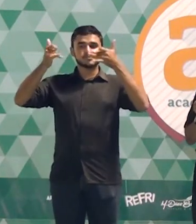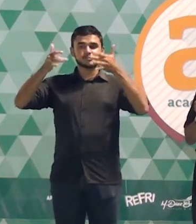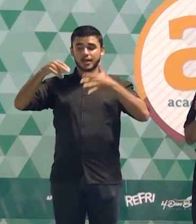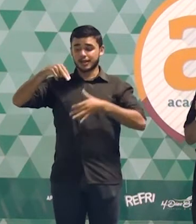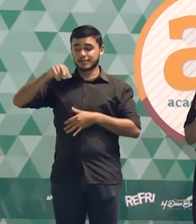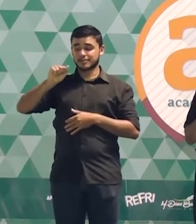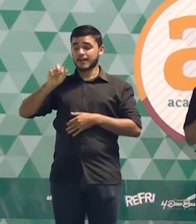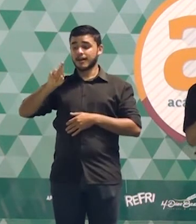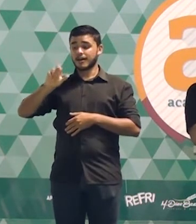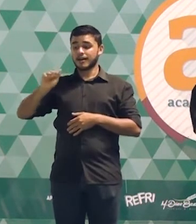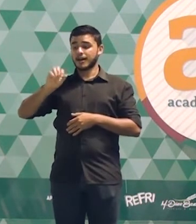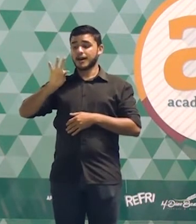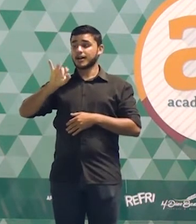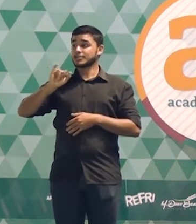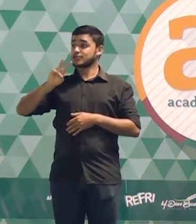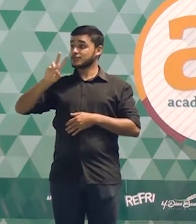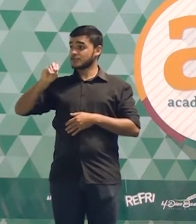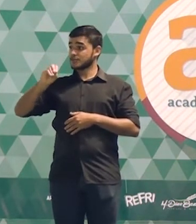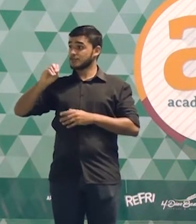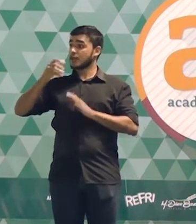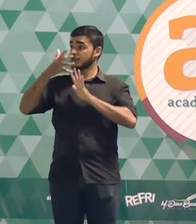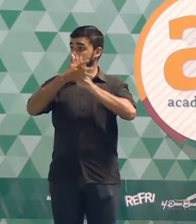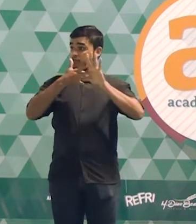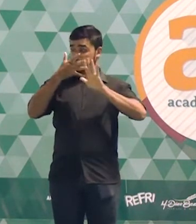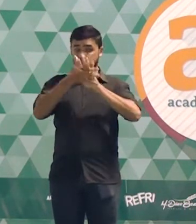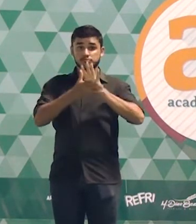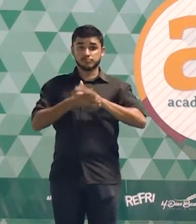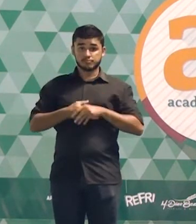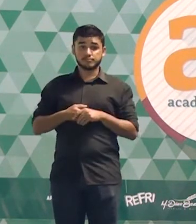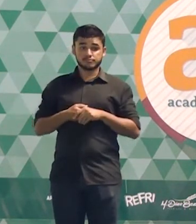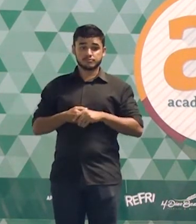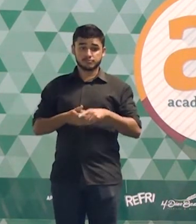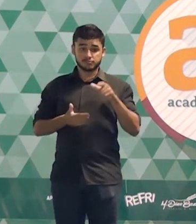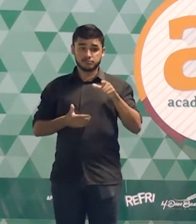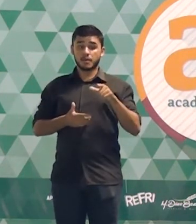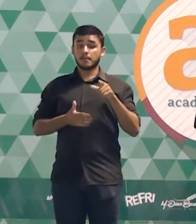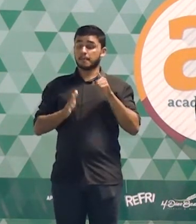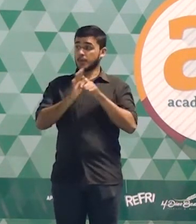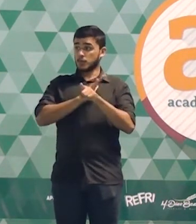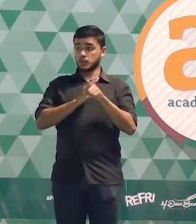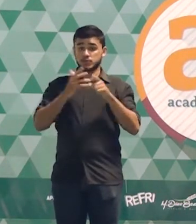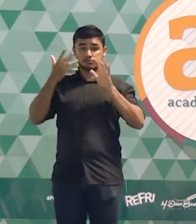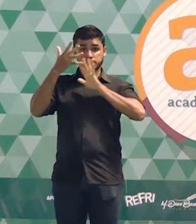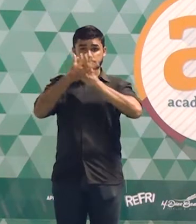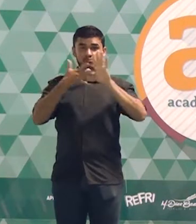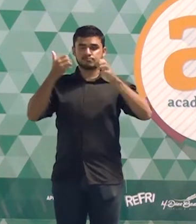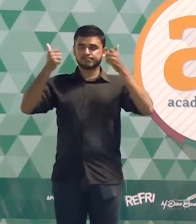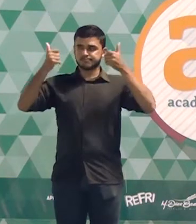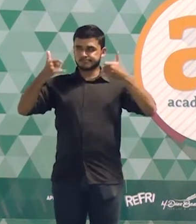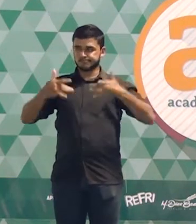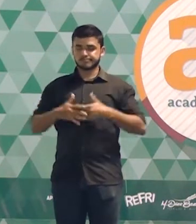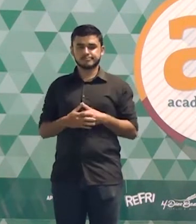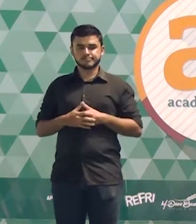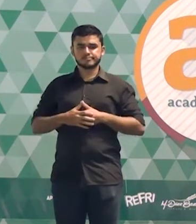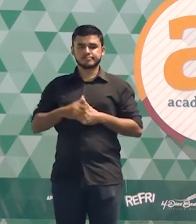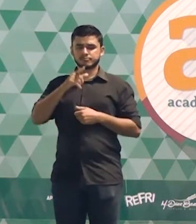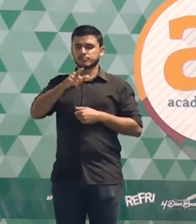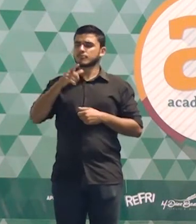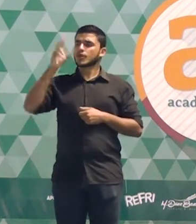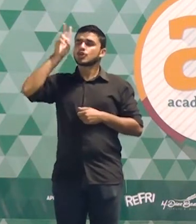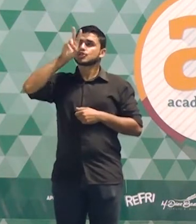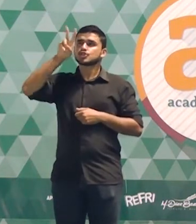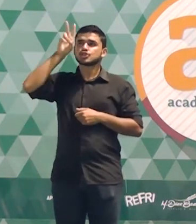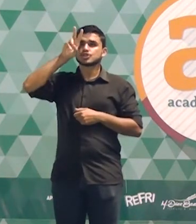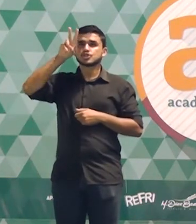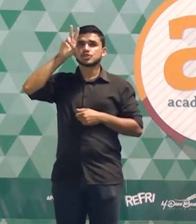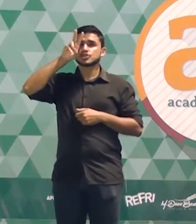história. Pergunta a você, com base na leitura desse texto, a partir de que momento a história